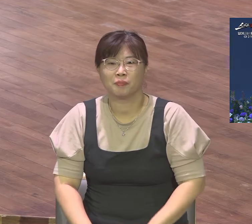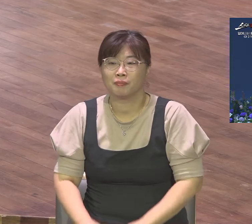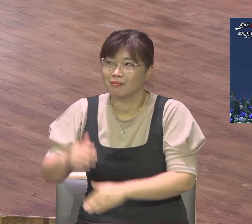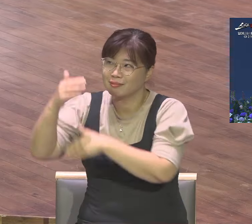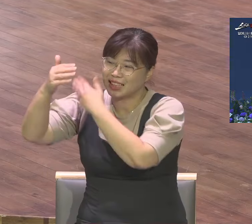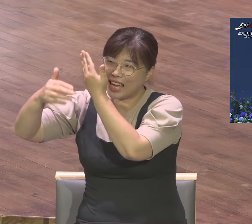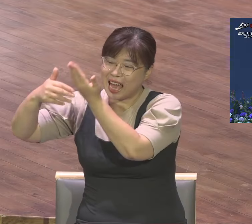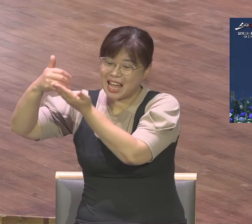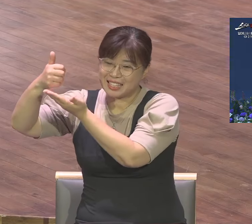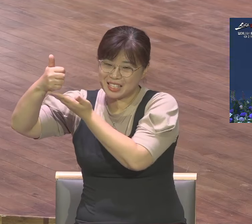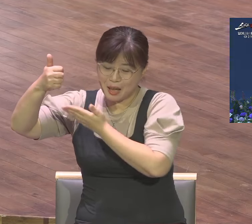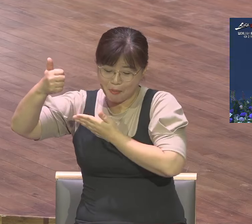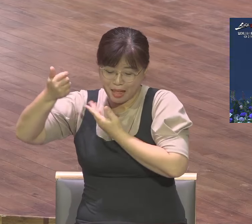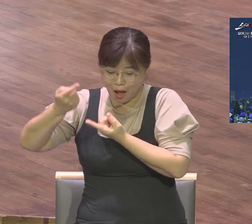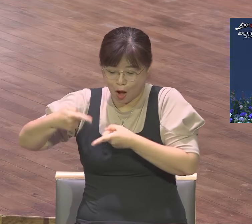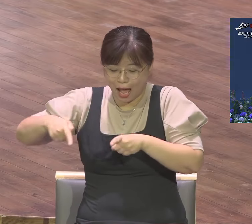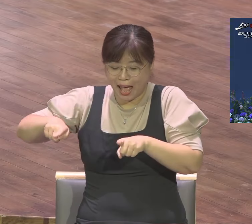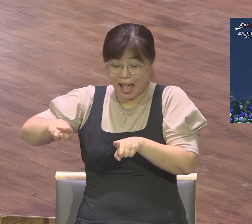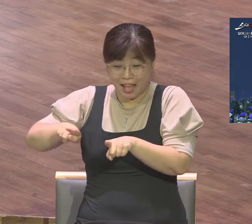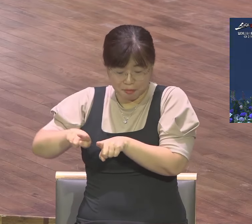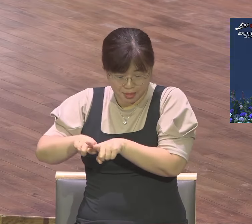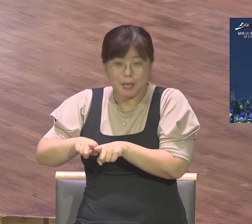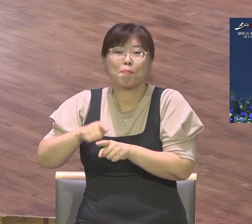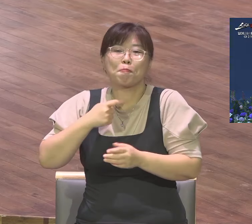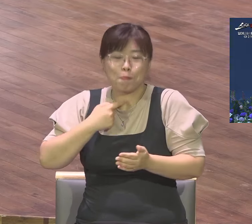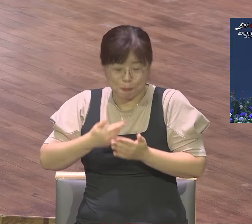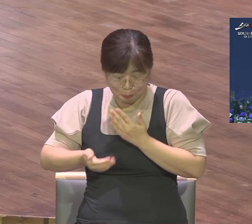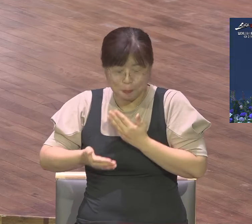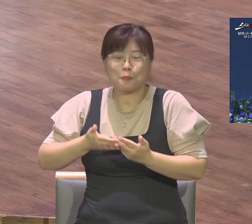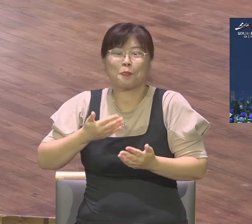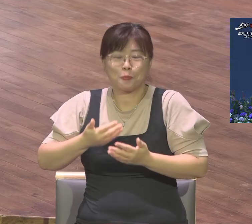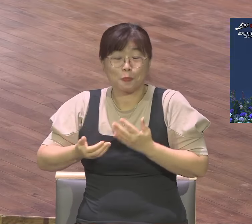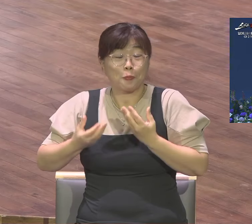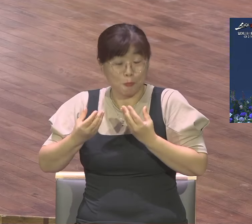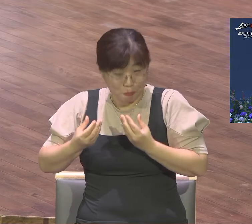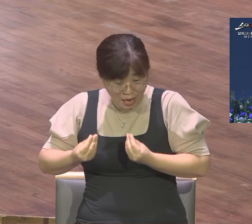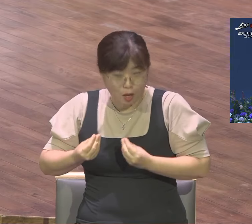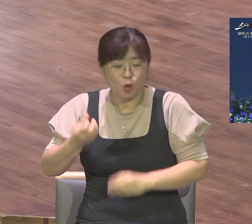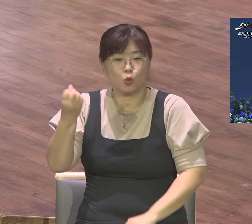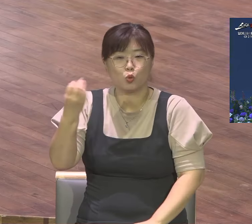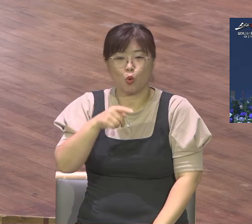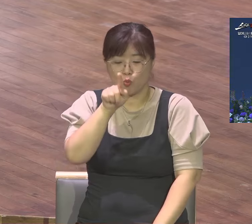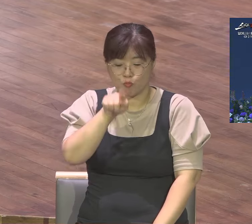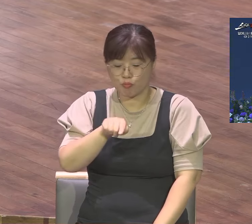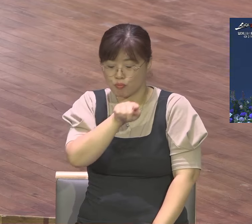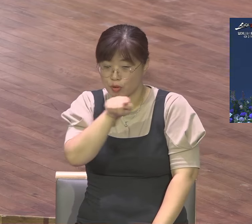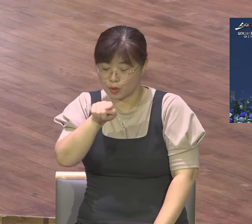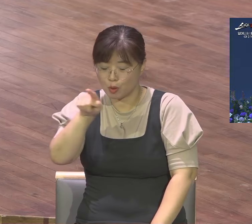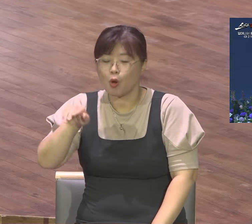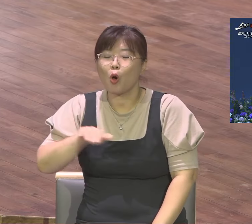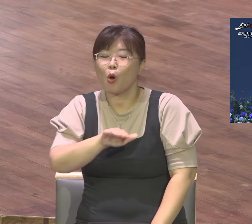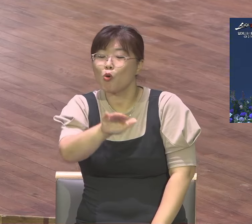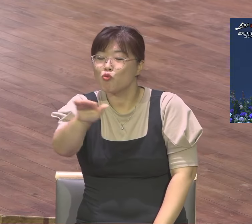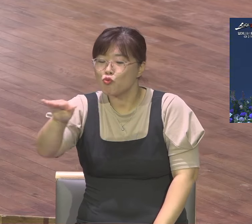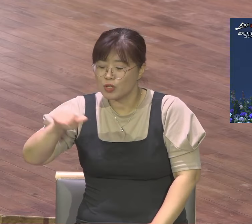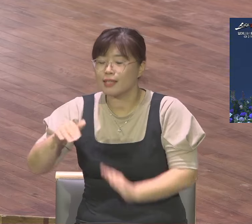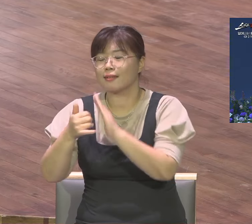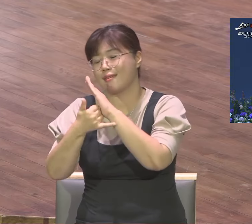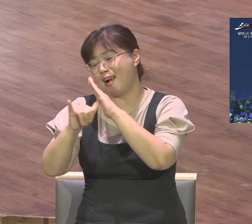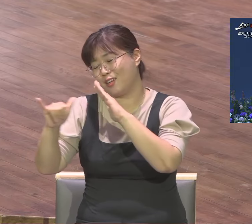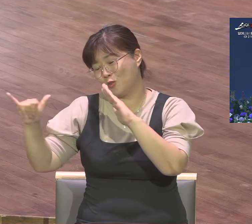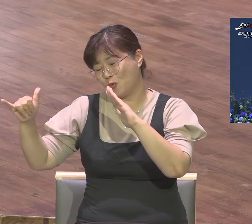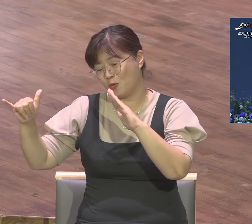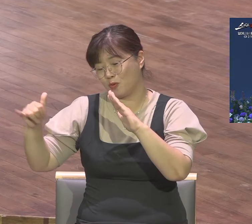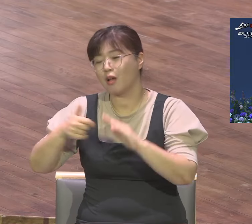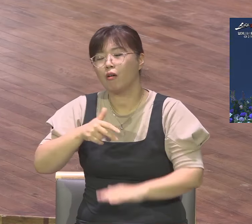제목처럼 주 안에서 영적 가족이래. 영적 가족. 우리는 영적 가족, 예원이라는 교회에